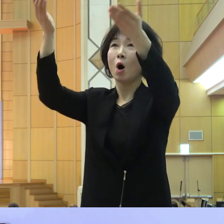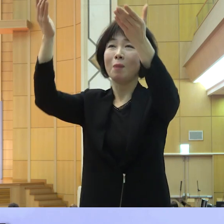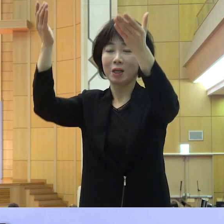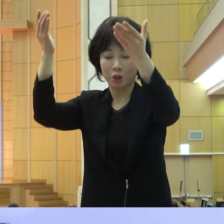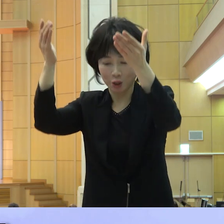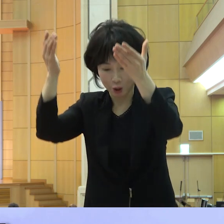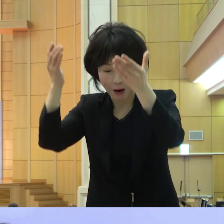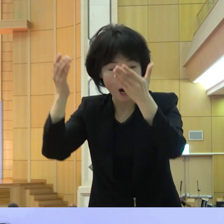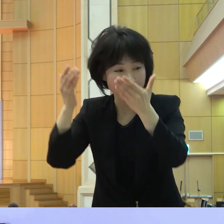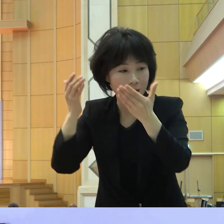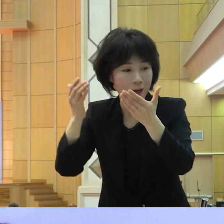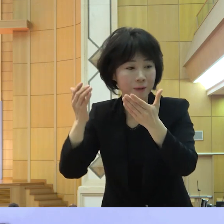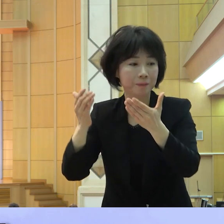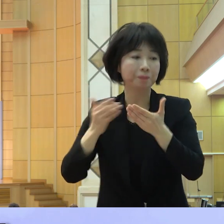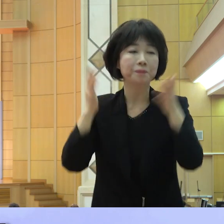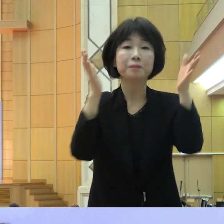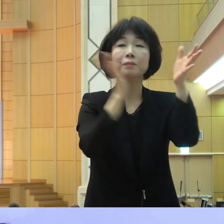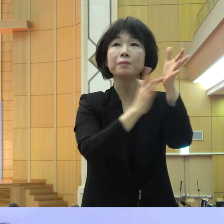하나님께서